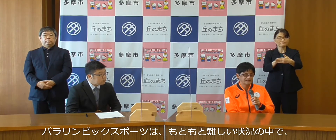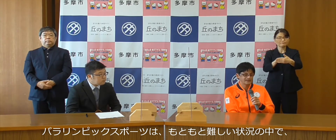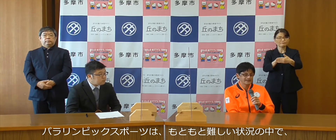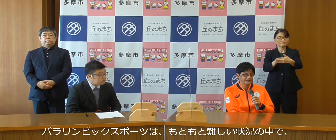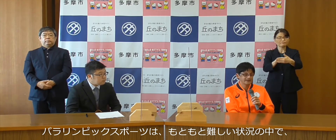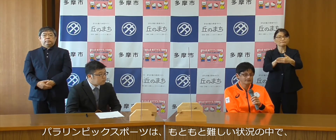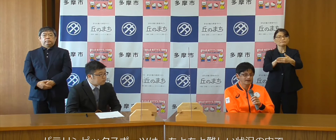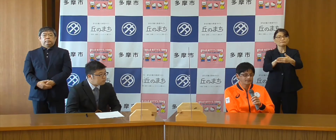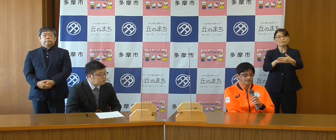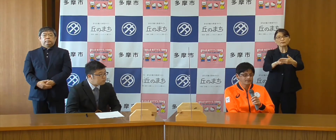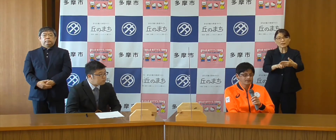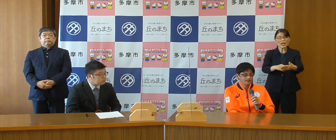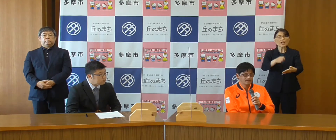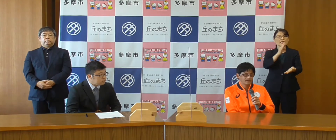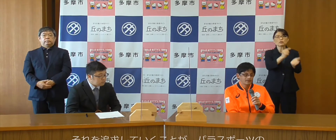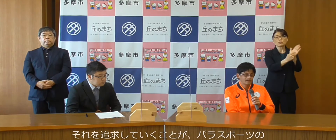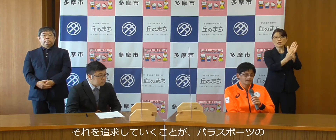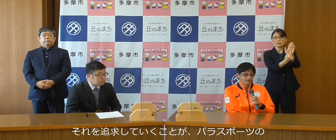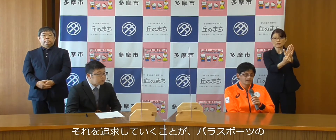実現していくか、